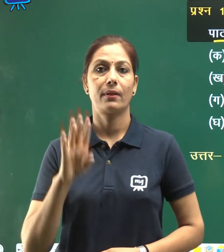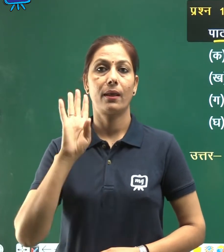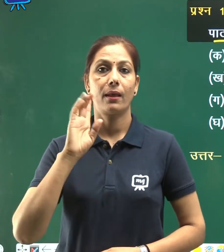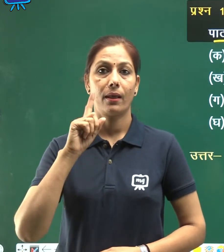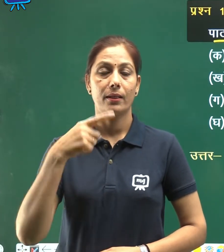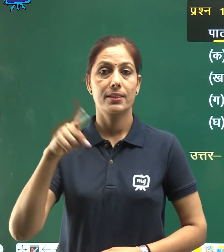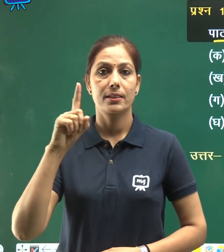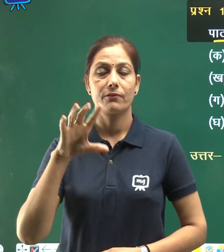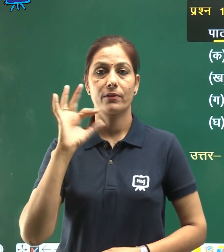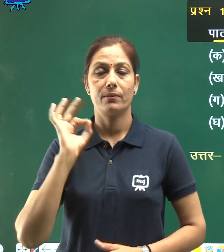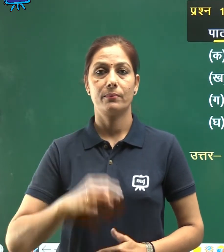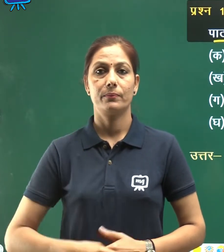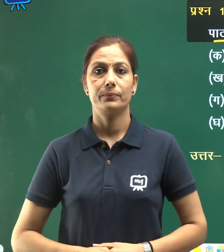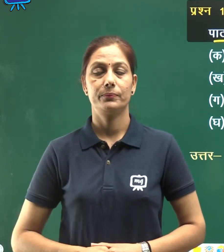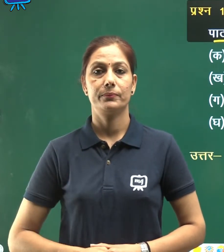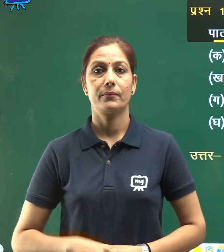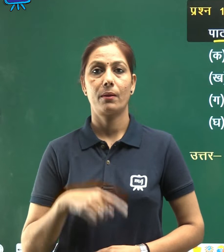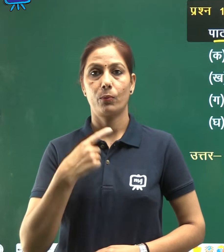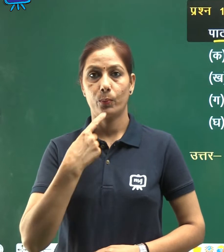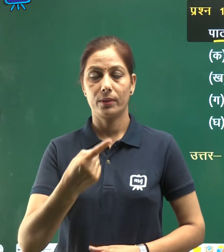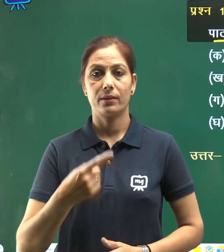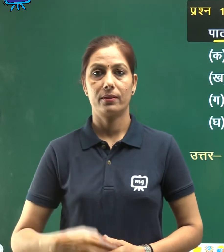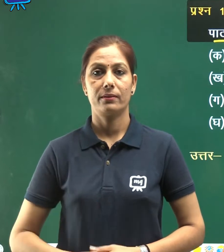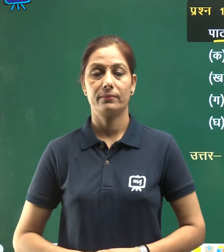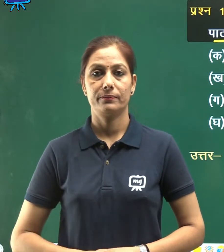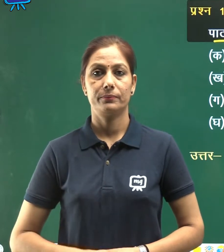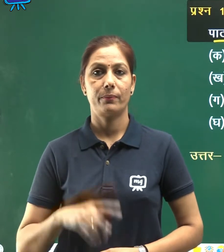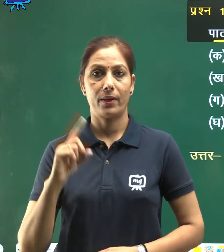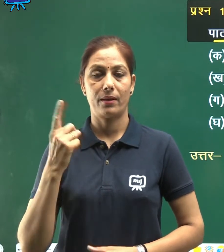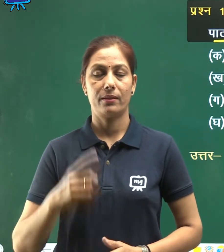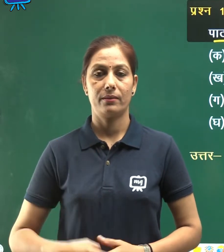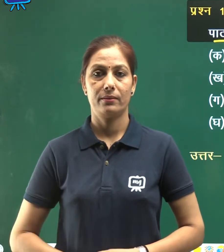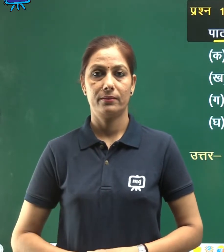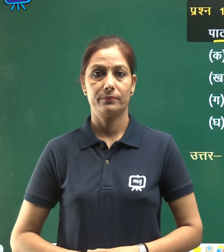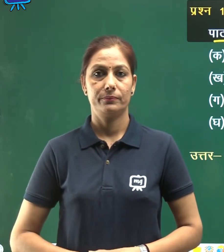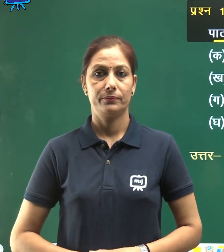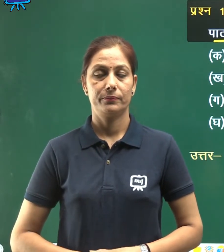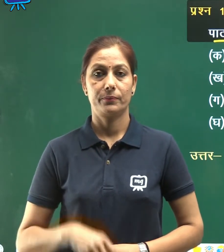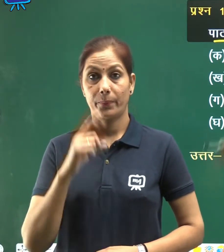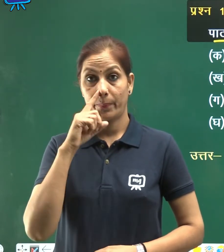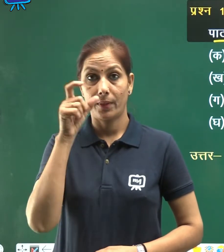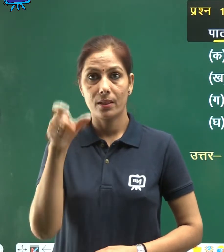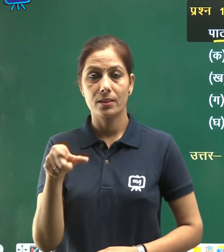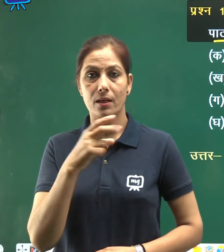सही विकल्प आपको बताना है। पहला कृष्णा सोबती,